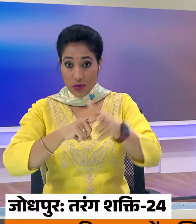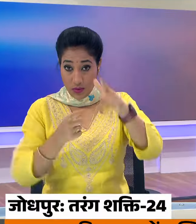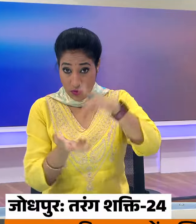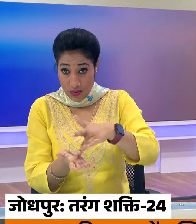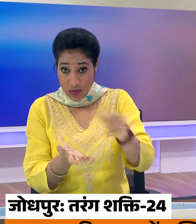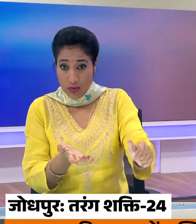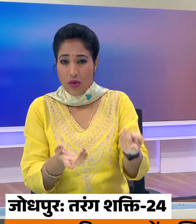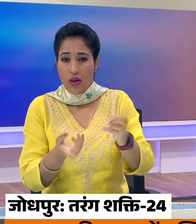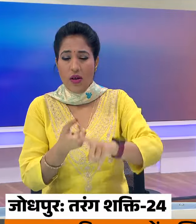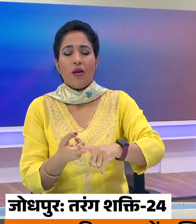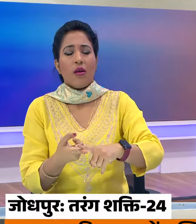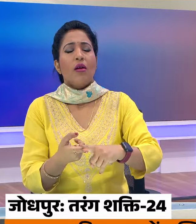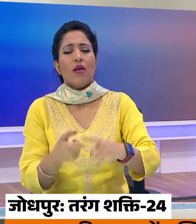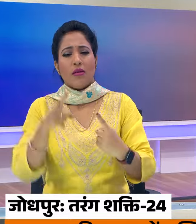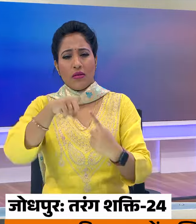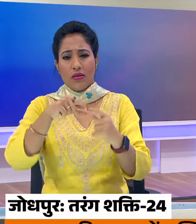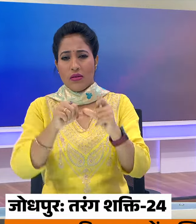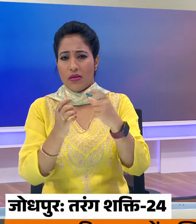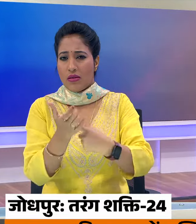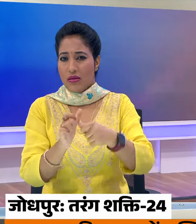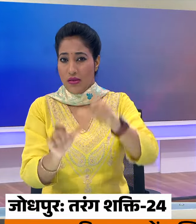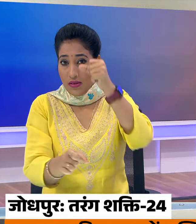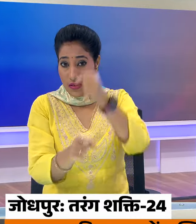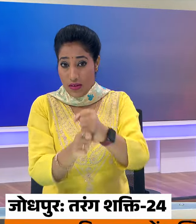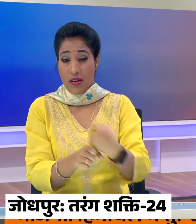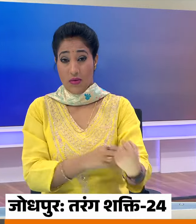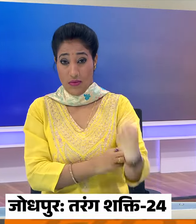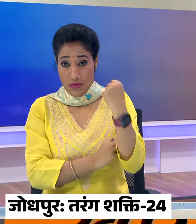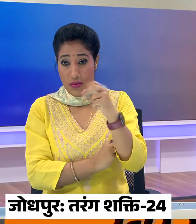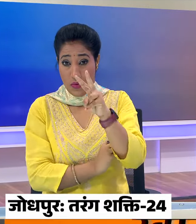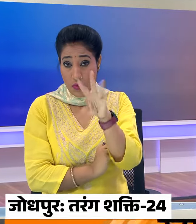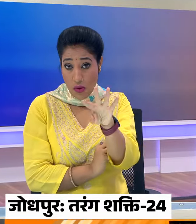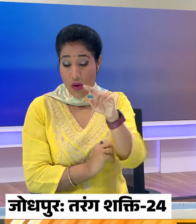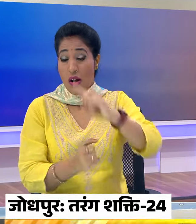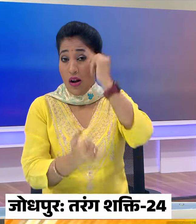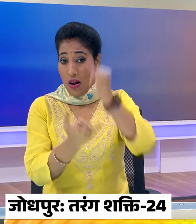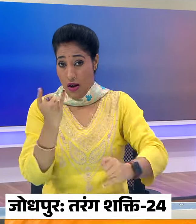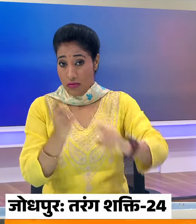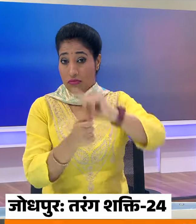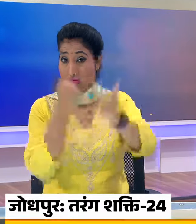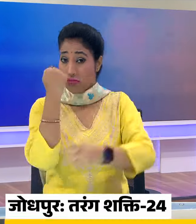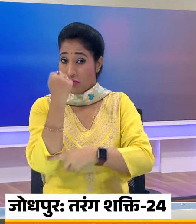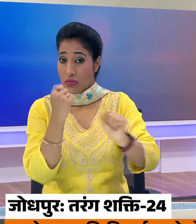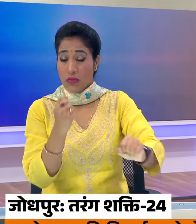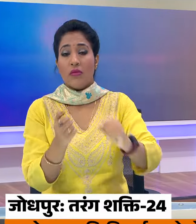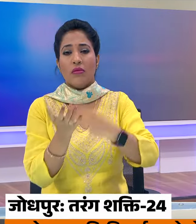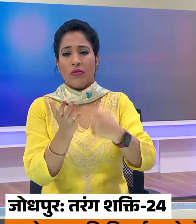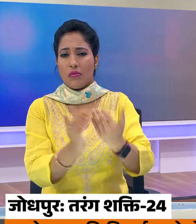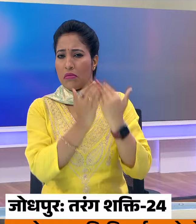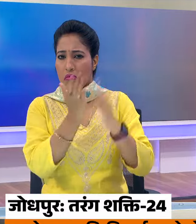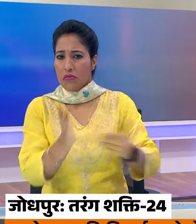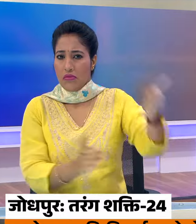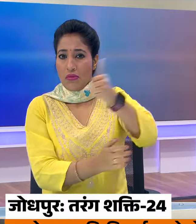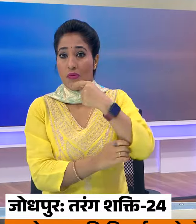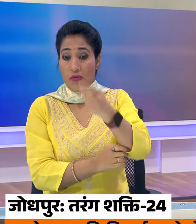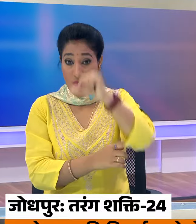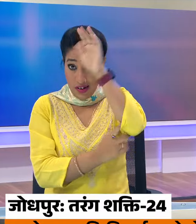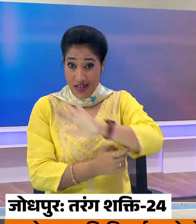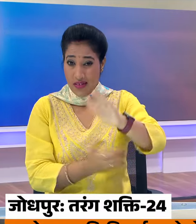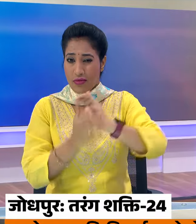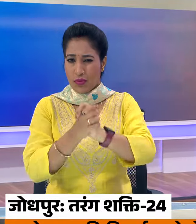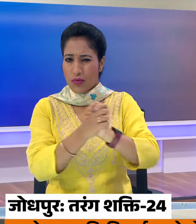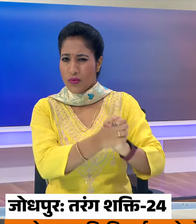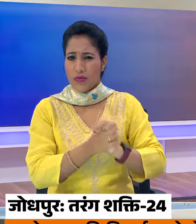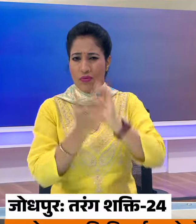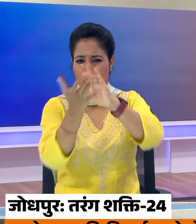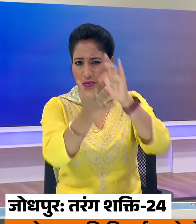जोधपुर में तरंग शक्ति 24 एक्सरसाइज का आखिरी दिन। रक्षा मंत्री राजनाथ सिंह ने कहा, भारत ने मित्र देशों के साथ